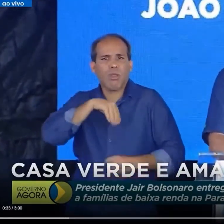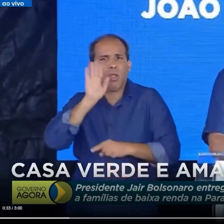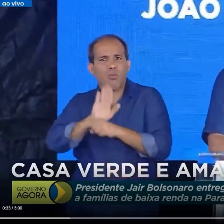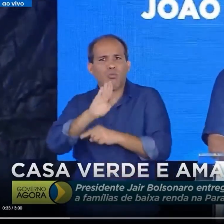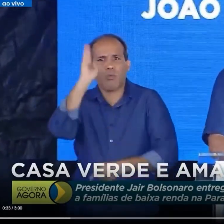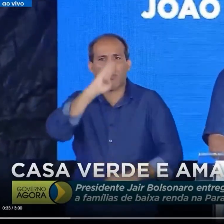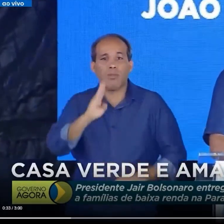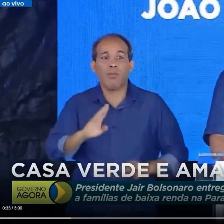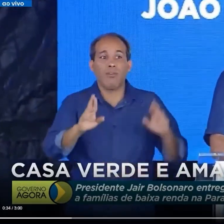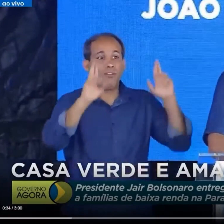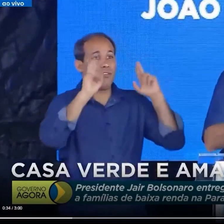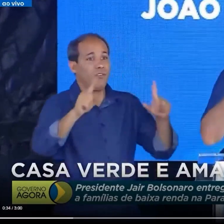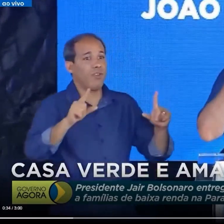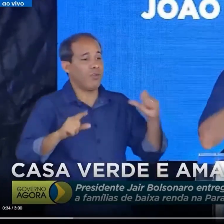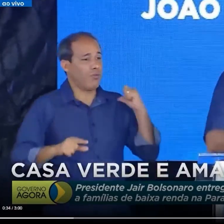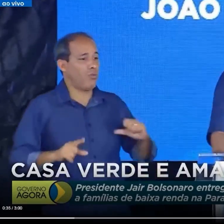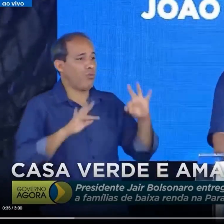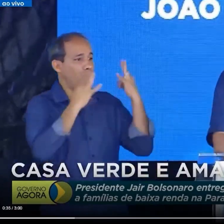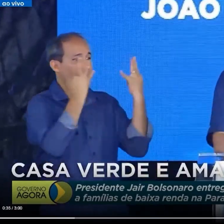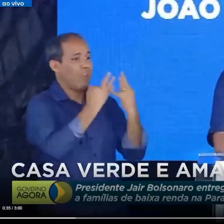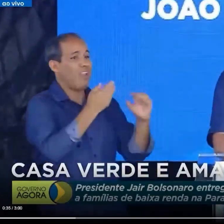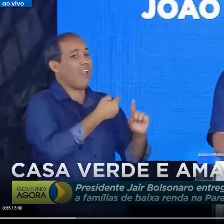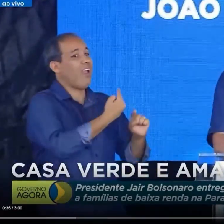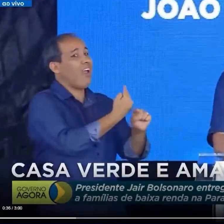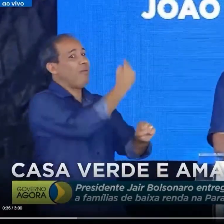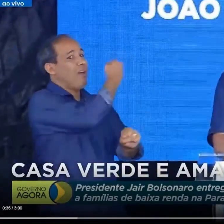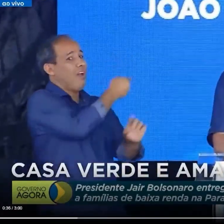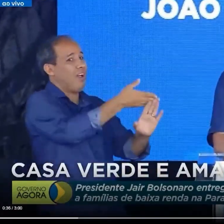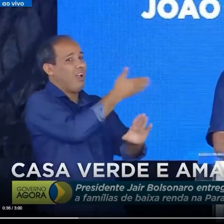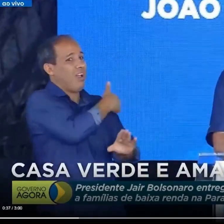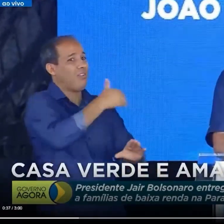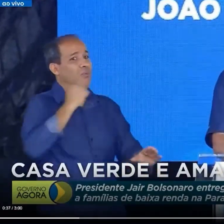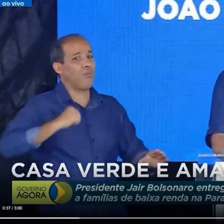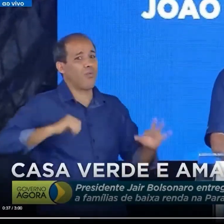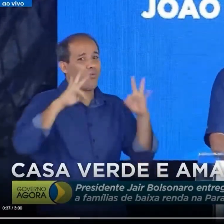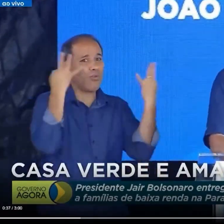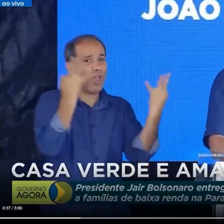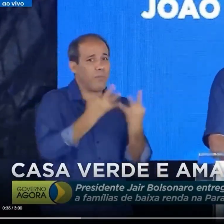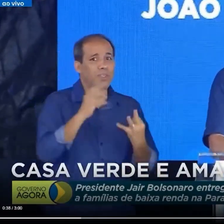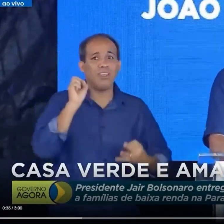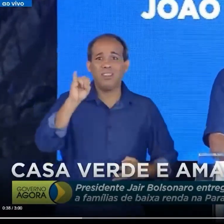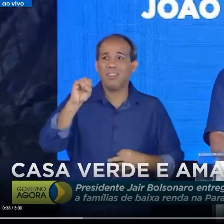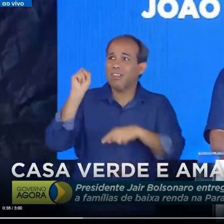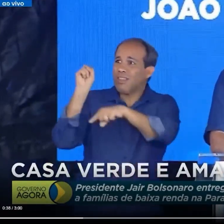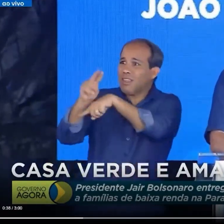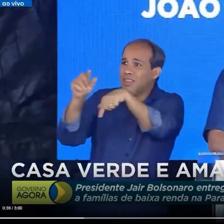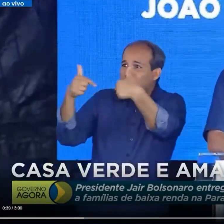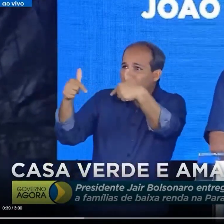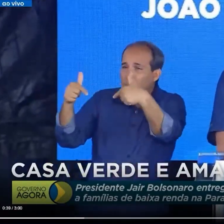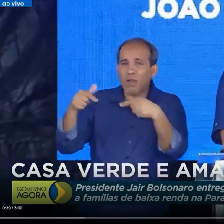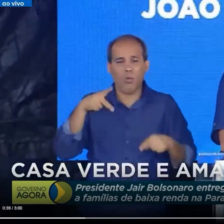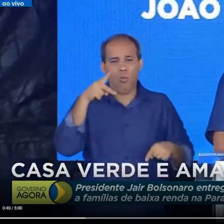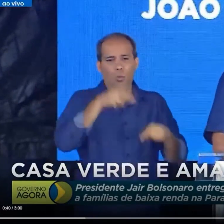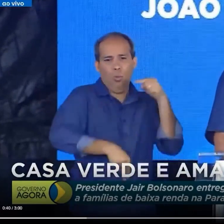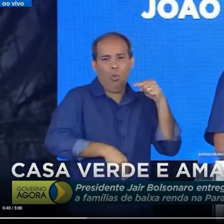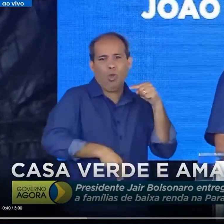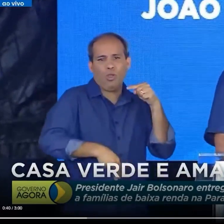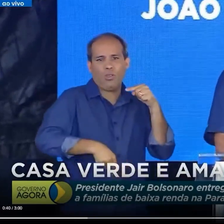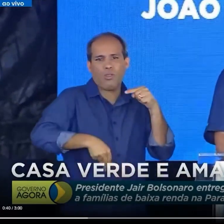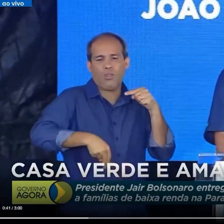diferente do Bolsa Família, lá atrás, com o Bolsa Família, quem fosse trabalhar perdia o Bolsa